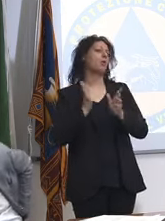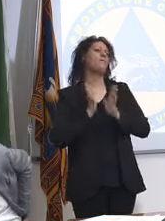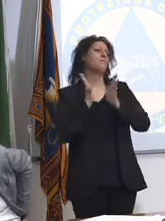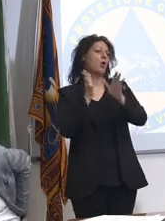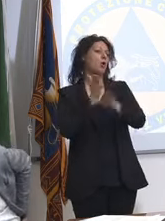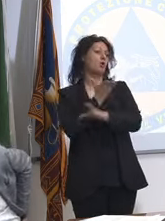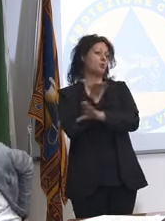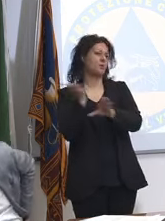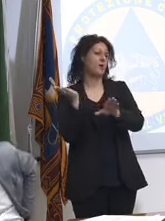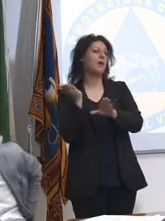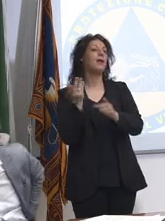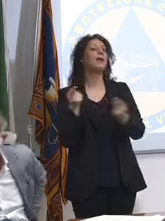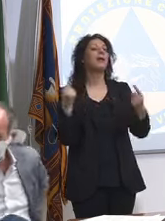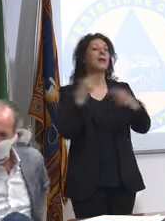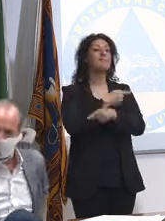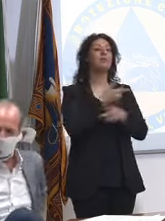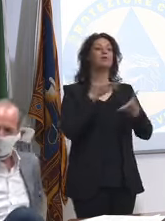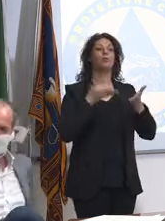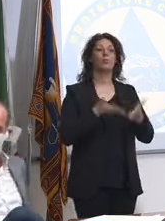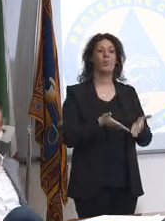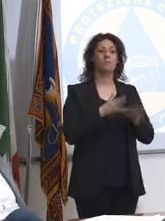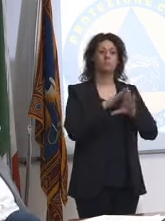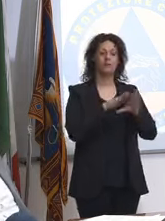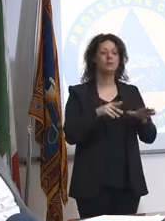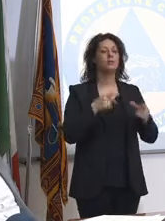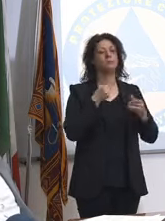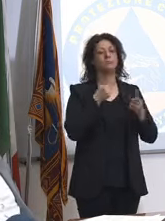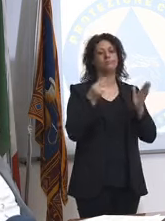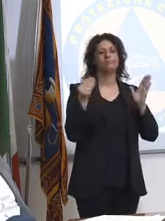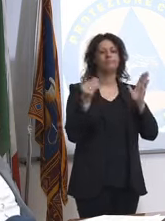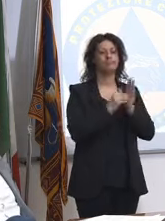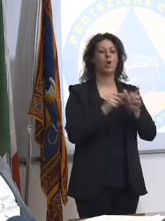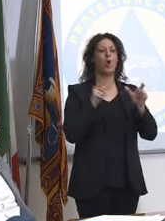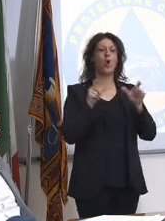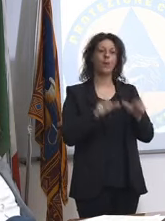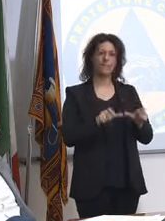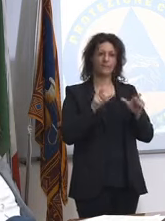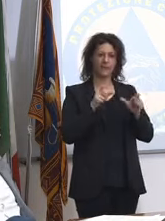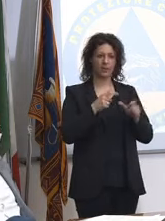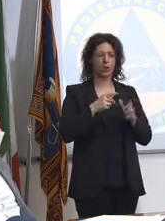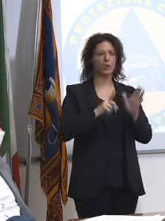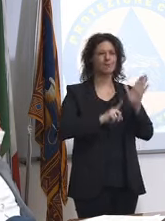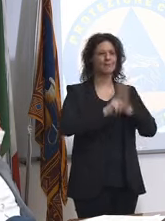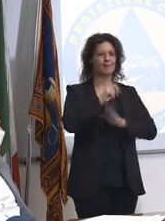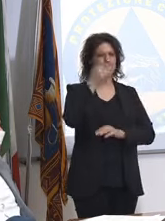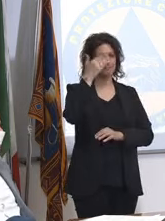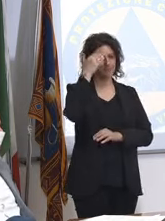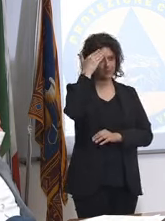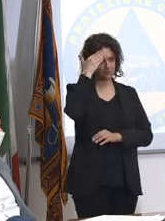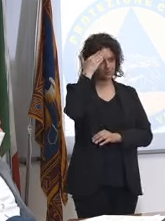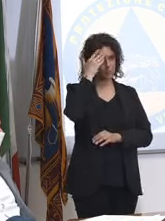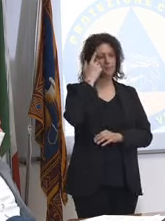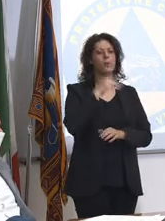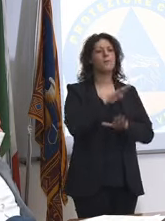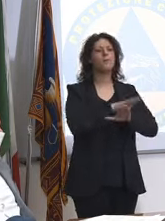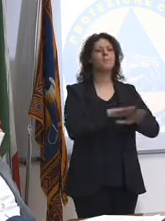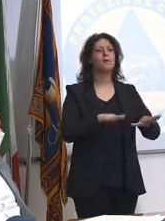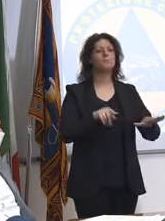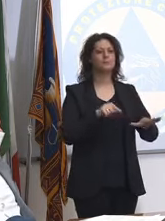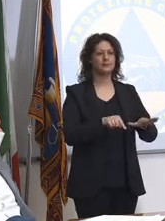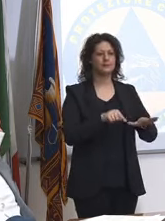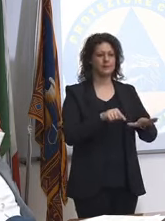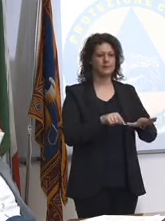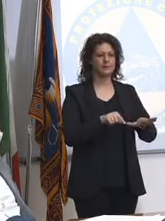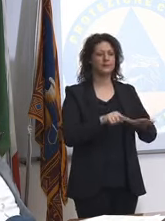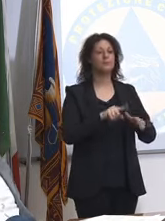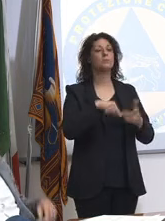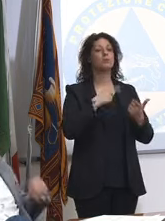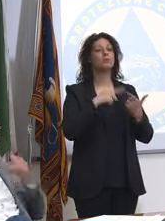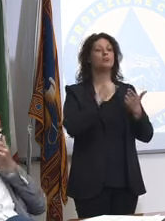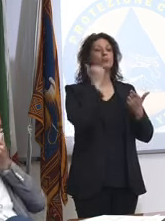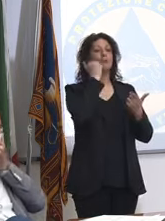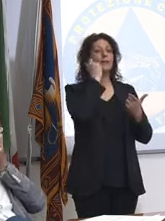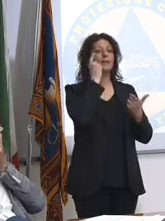abbiamo inserito la misurazione della temperatura obbligatoria per quanto riguarda i bambini, per quanto riguarda i genitori e per quanto riguarda gli